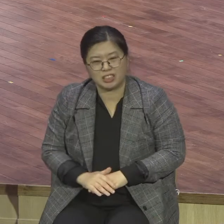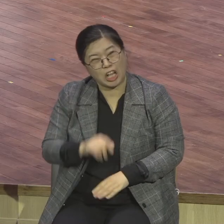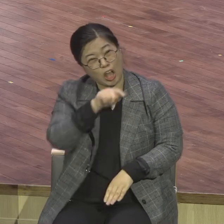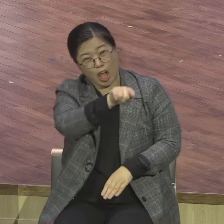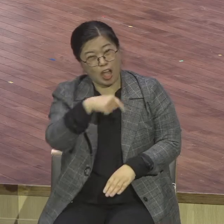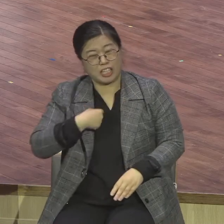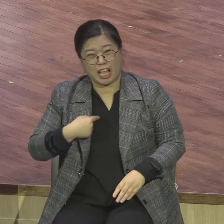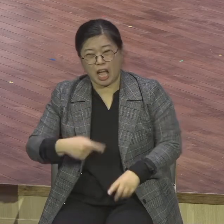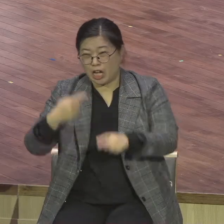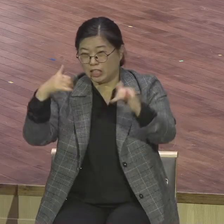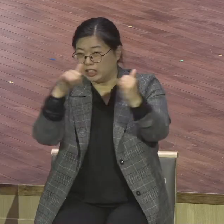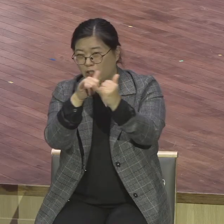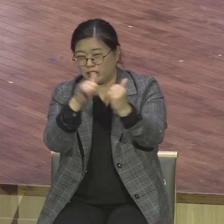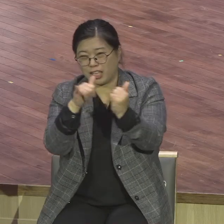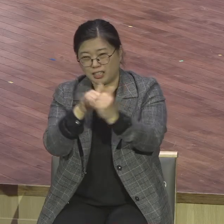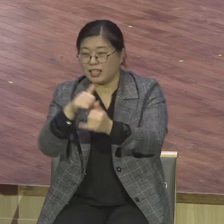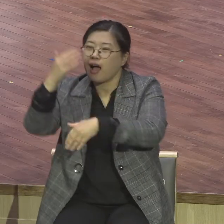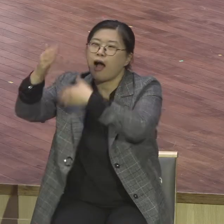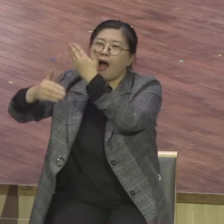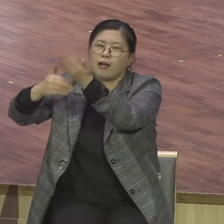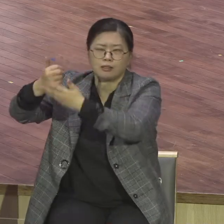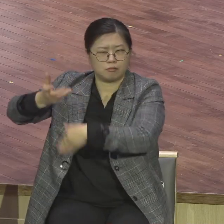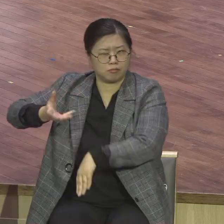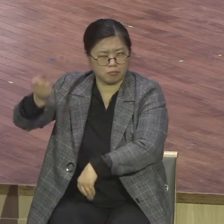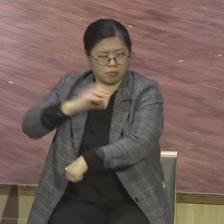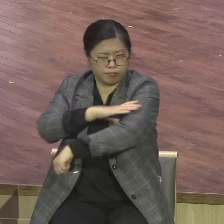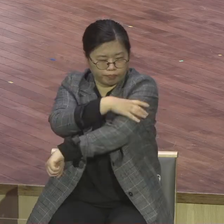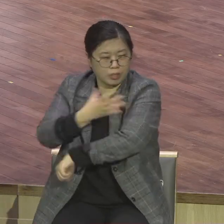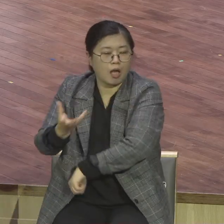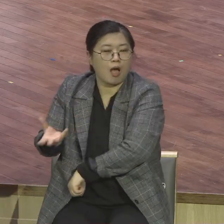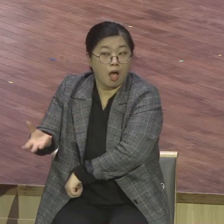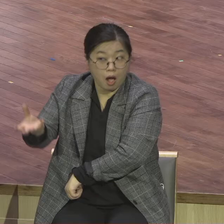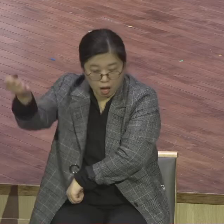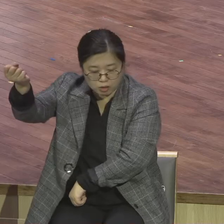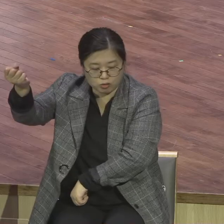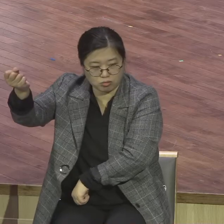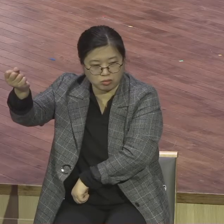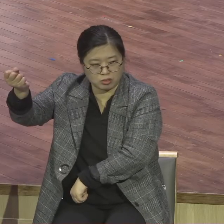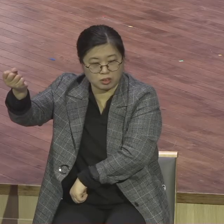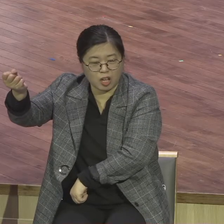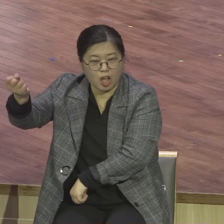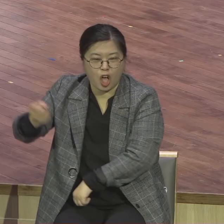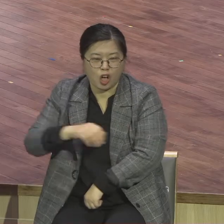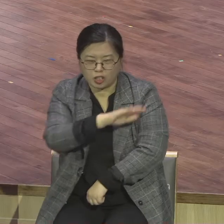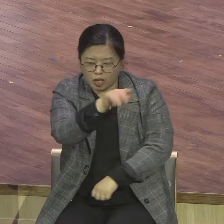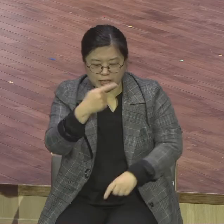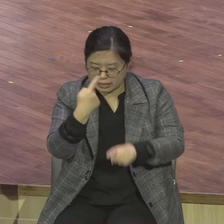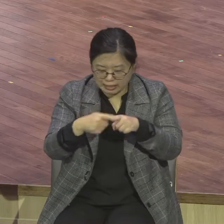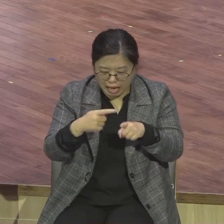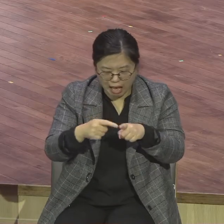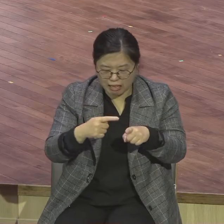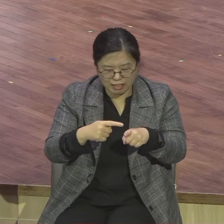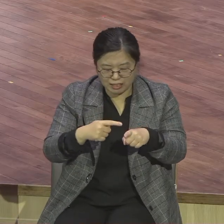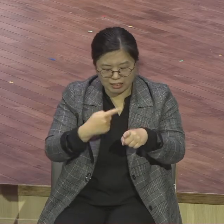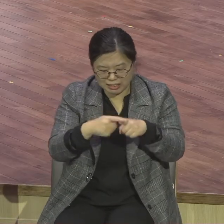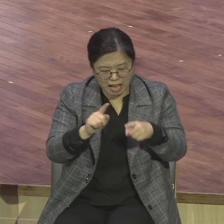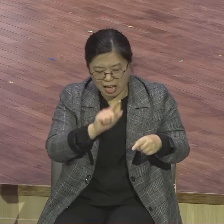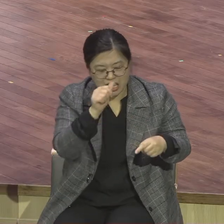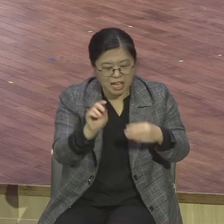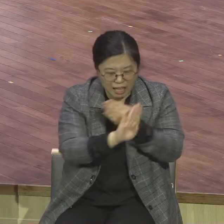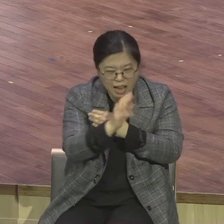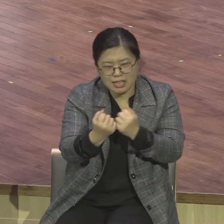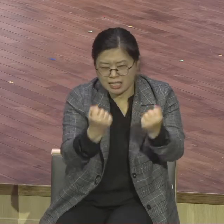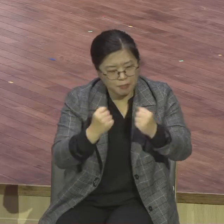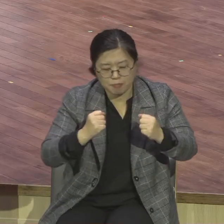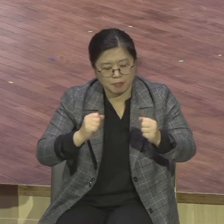손에 넘기시리라. 전쟁은 여호와께 속한 것인 것. 이 모든 문제와 사건의 해결자는 주의 손에 있다.